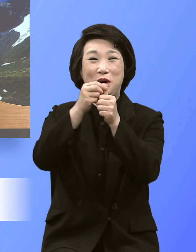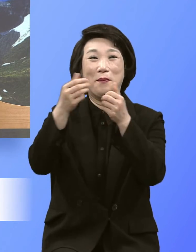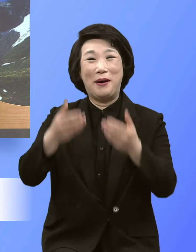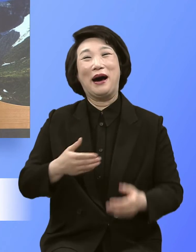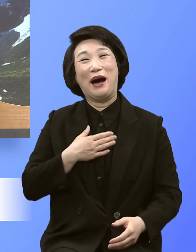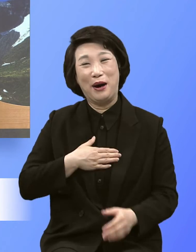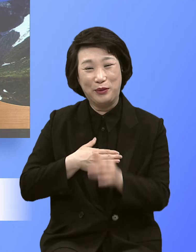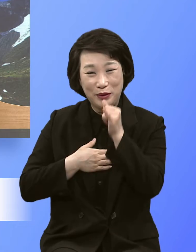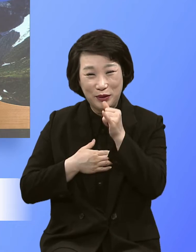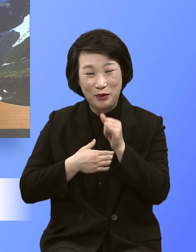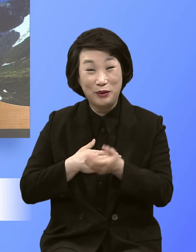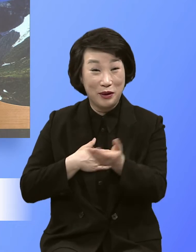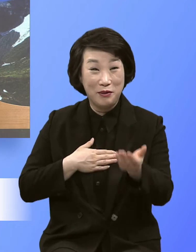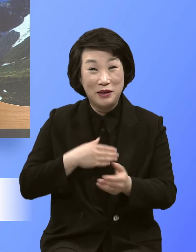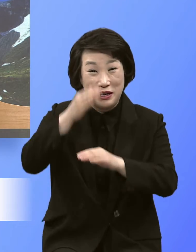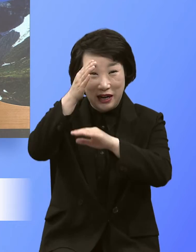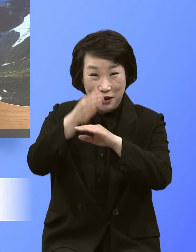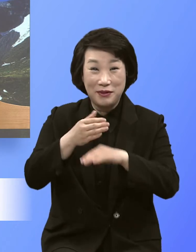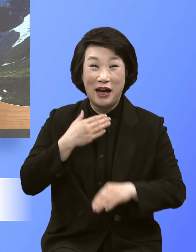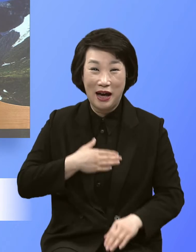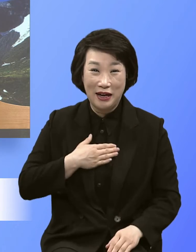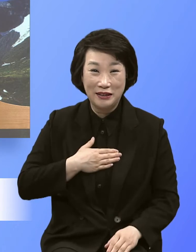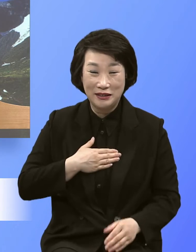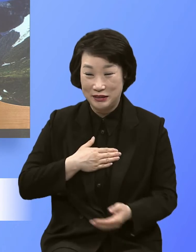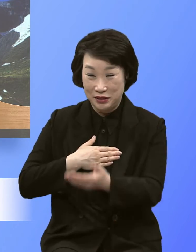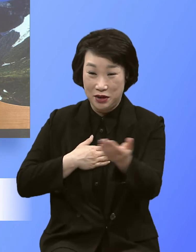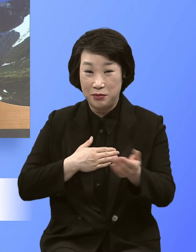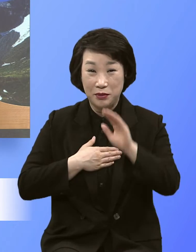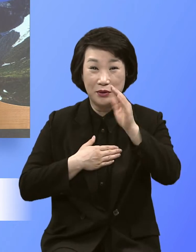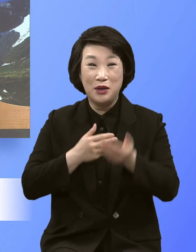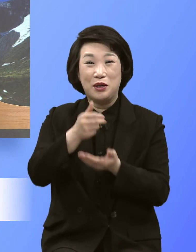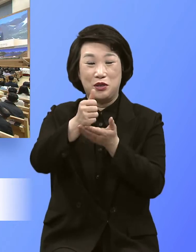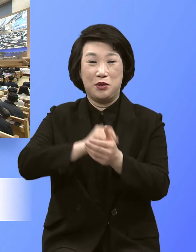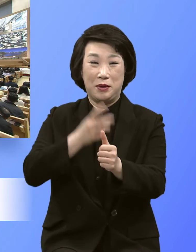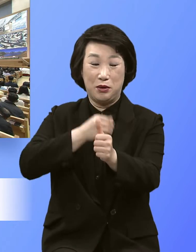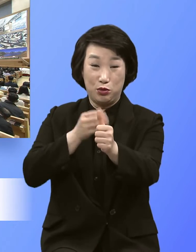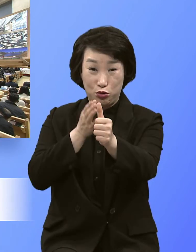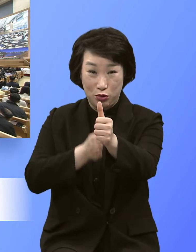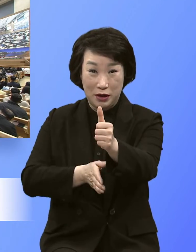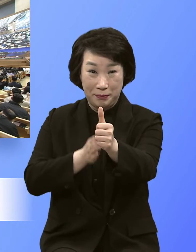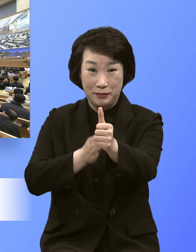알며 감사할 줄 아는 여러분 되기를 주님의 이름으로